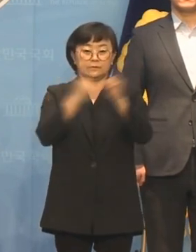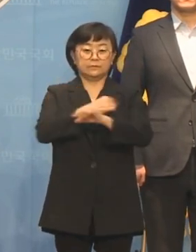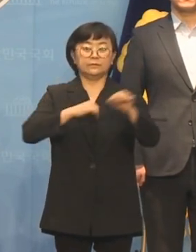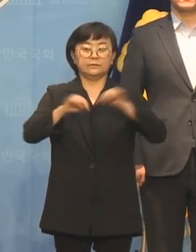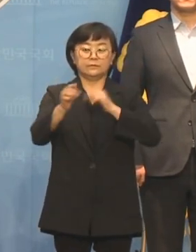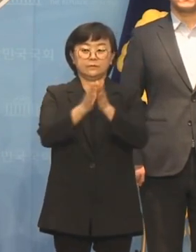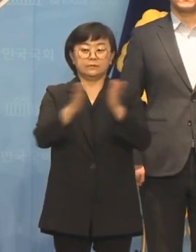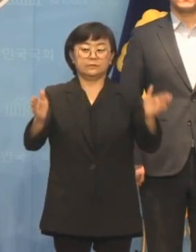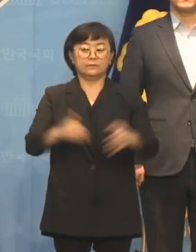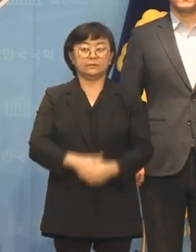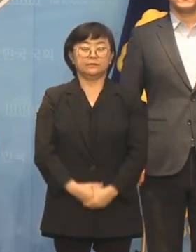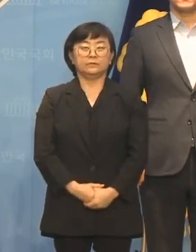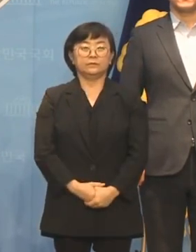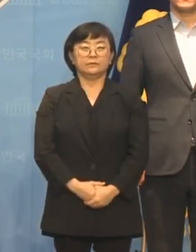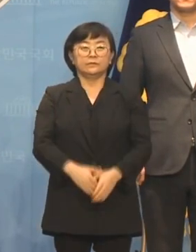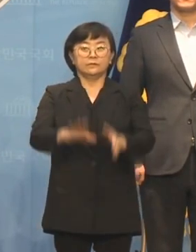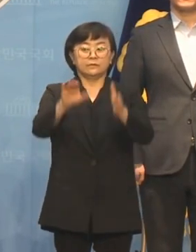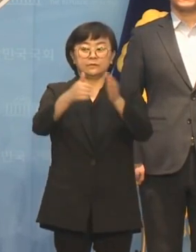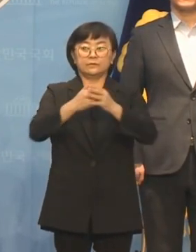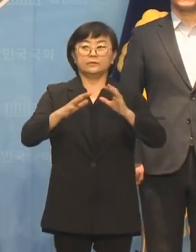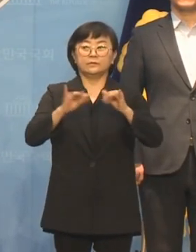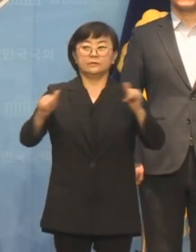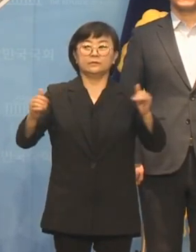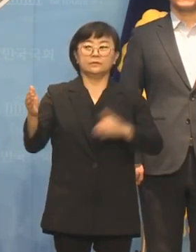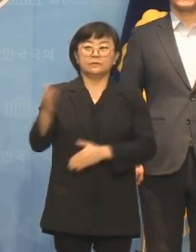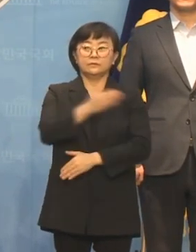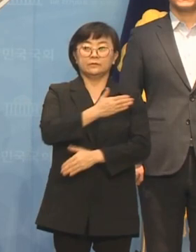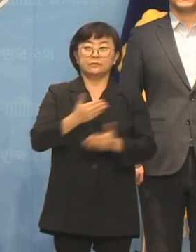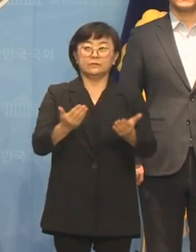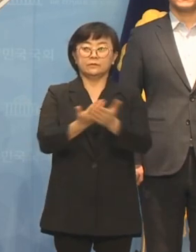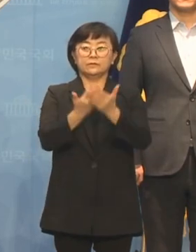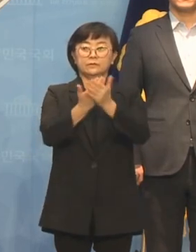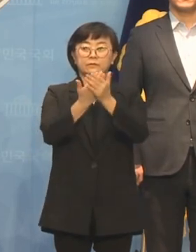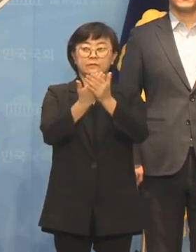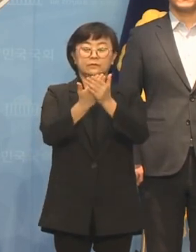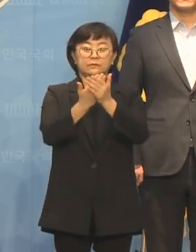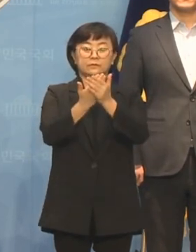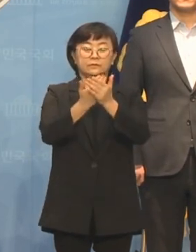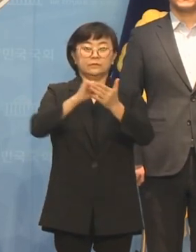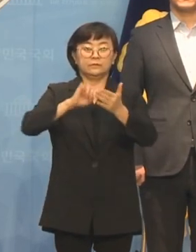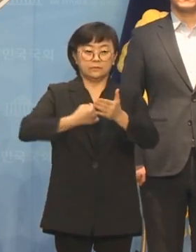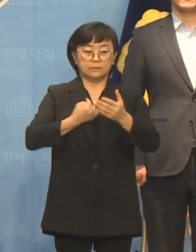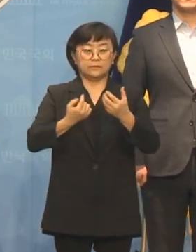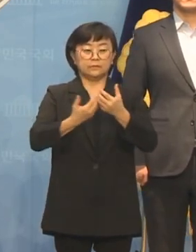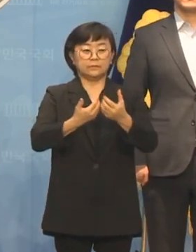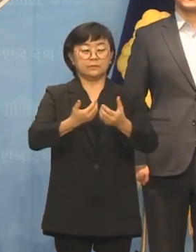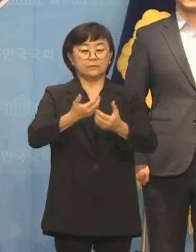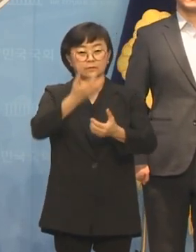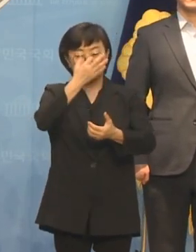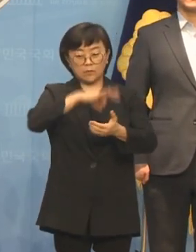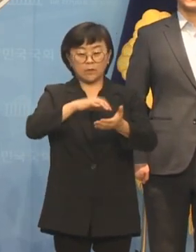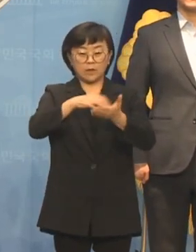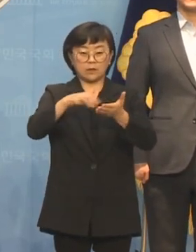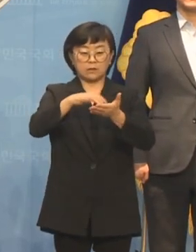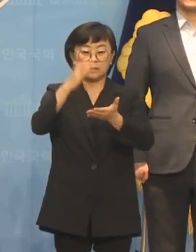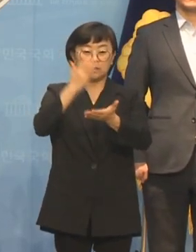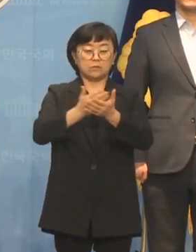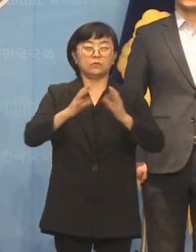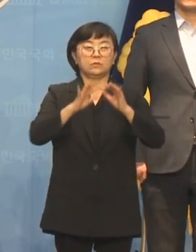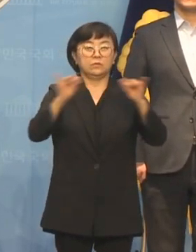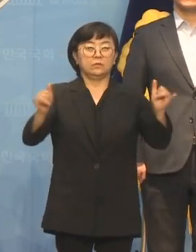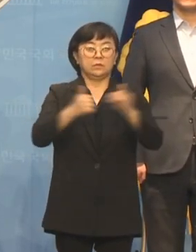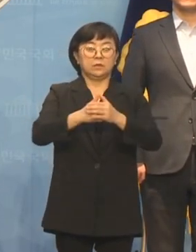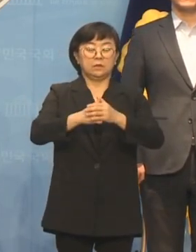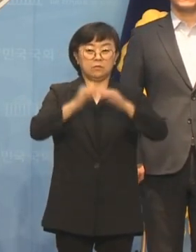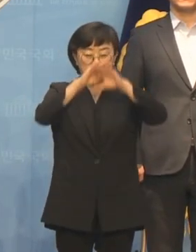열어갑시다. 그리하여 국민들로부터 진보 진영들은 자신들의 유불리가 아닌 국민 전체를 위한